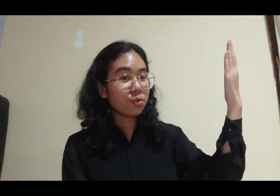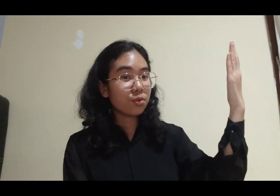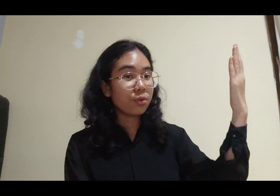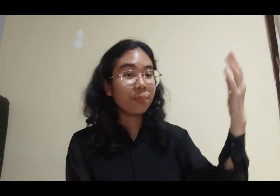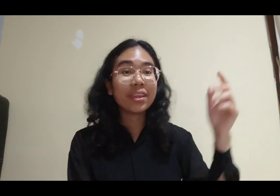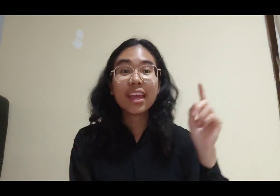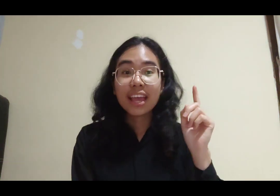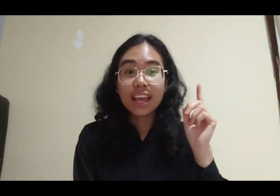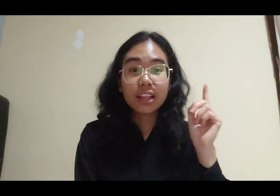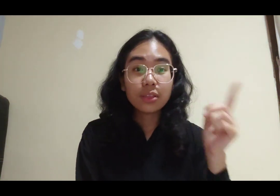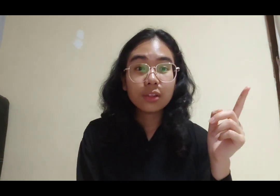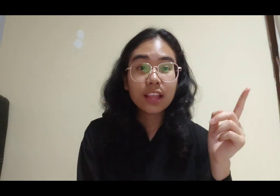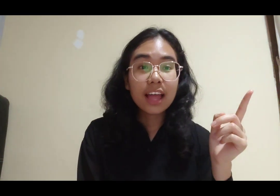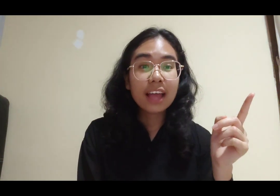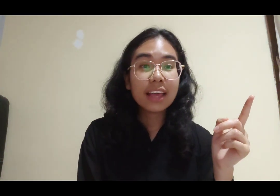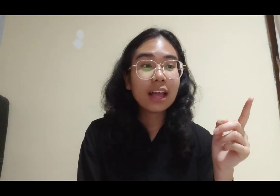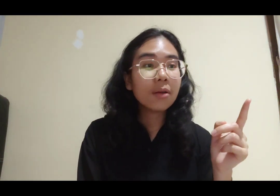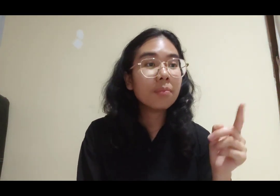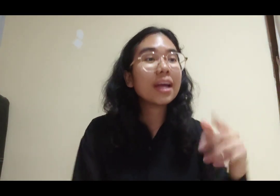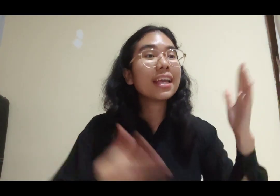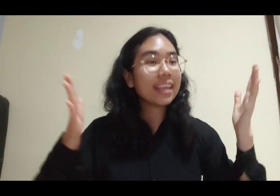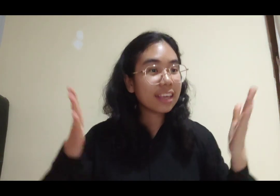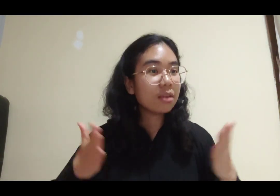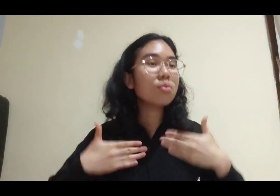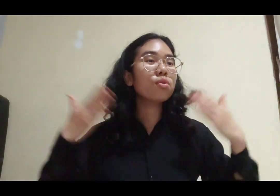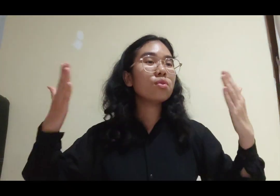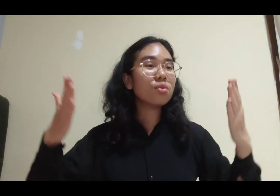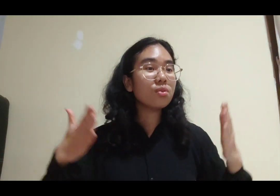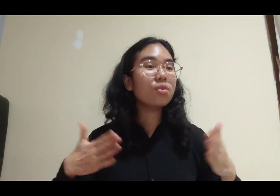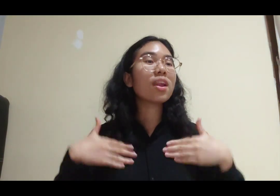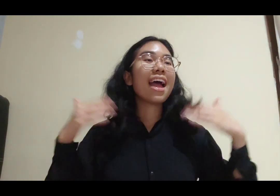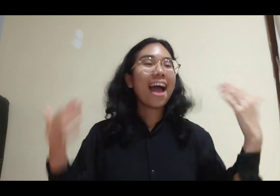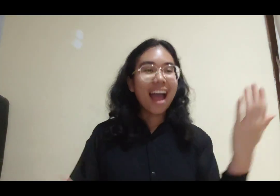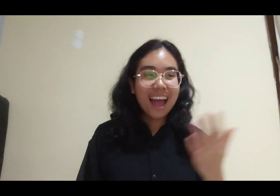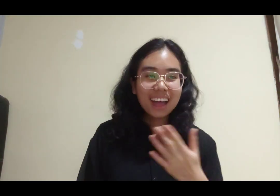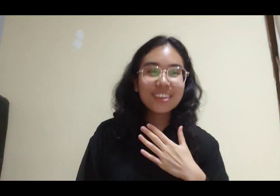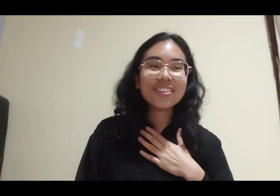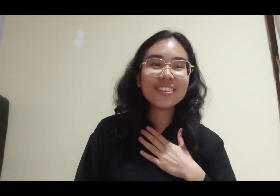tongkatmu, itulah yang menghibur aku.